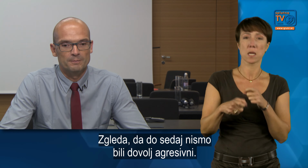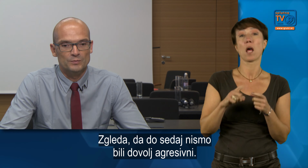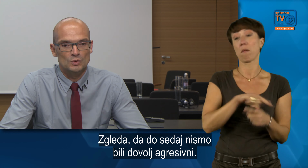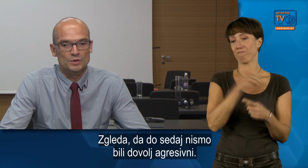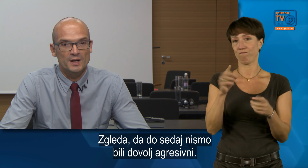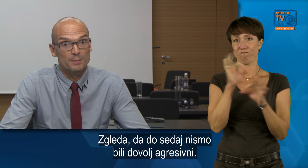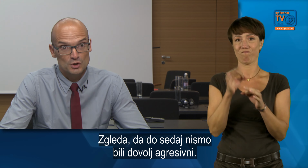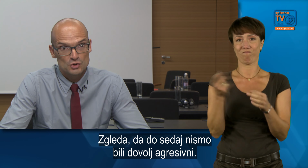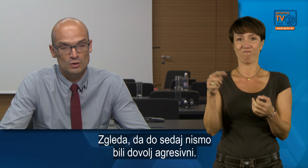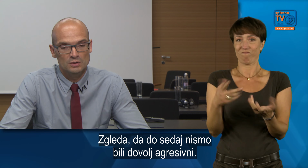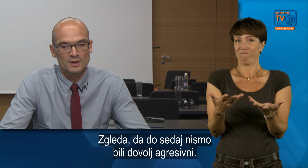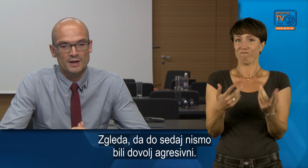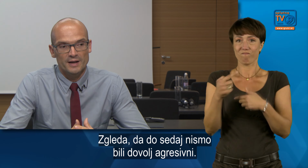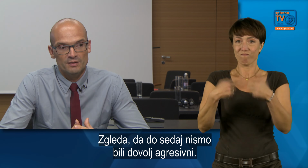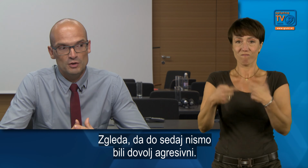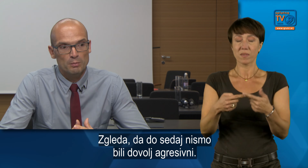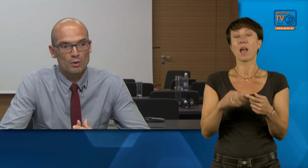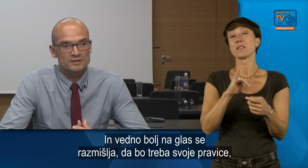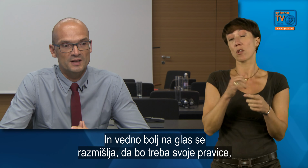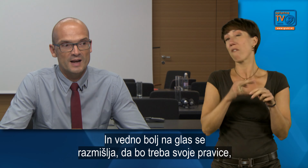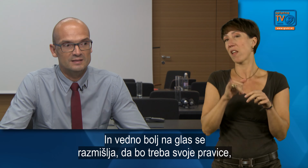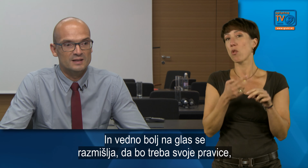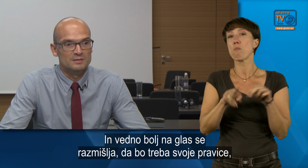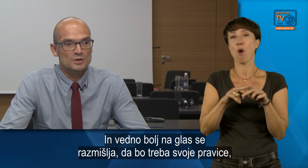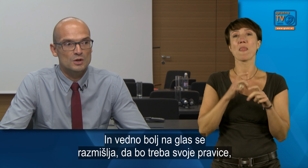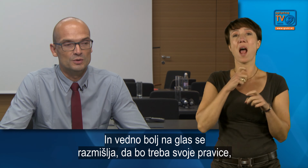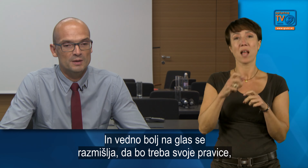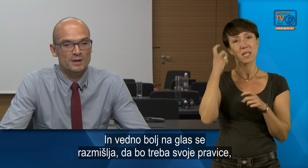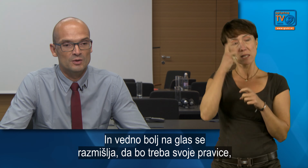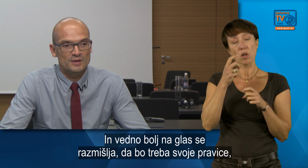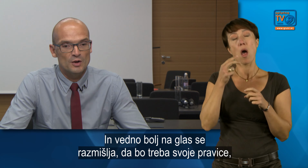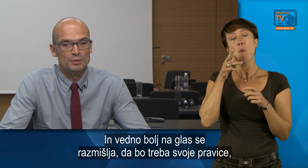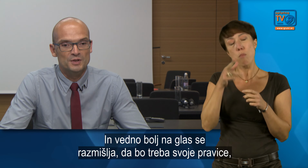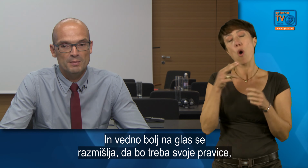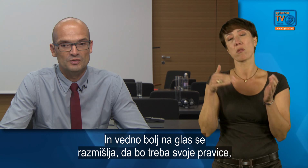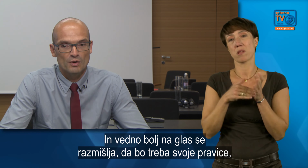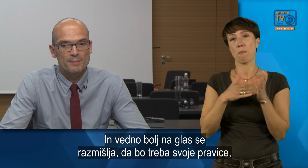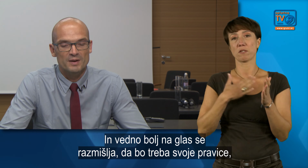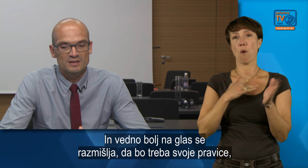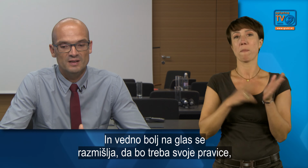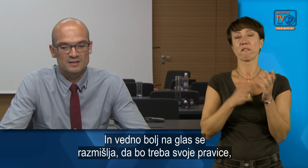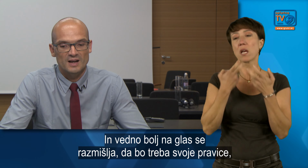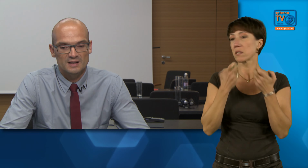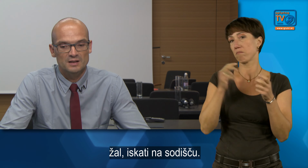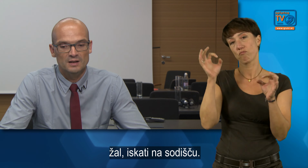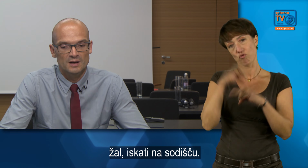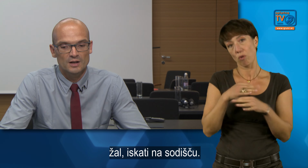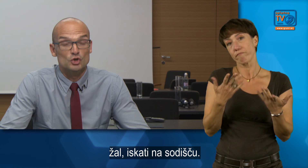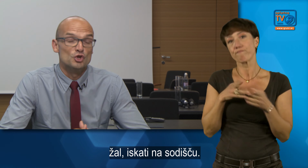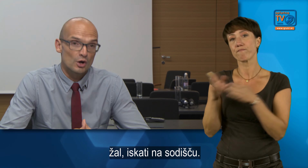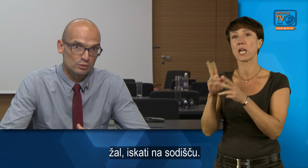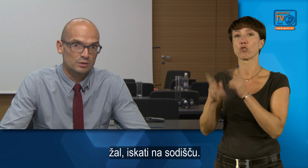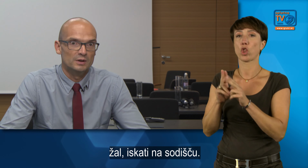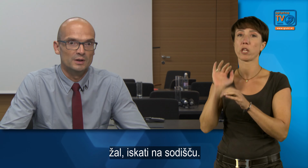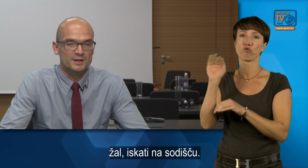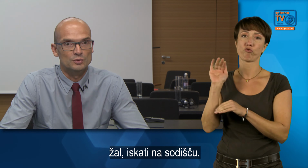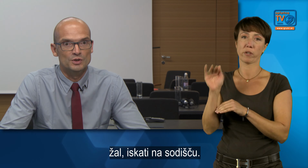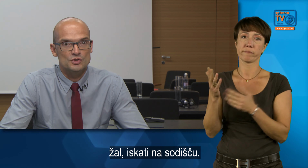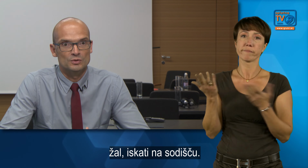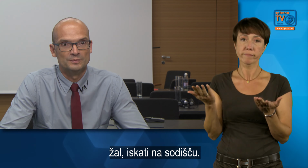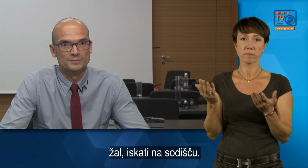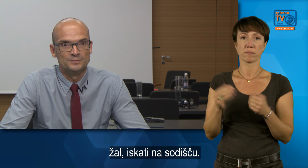bi do tega prišlo. In vedno bolj se na glas razmišlja o tem, da enostavno bo treba svoje pravice iskati žal